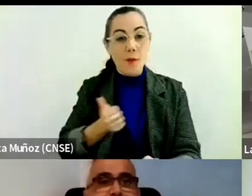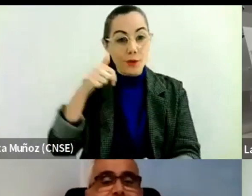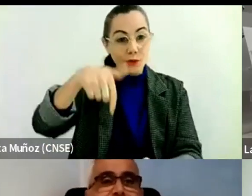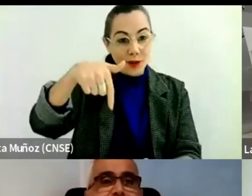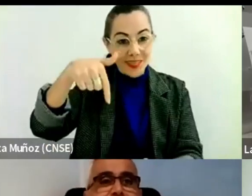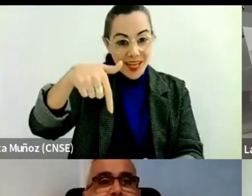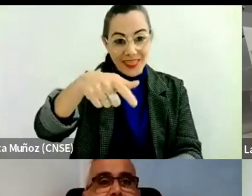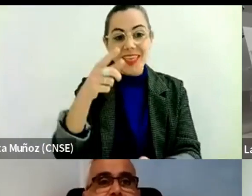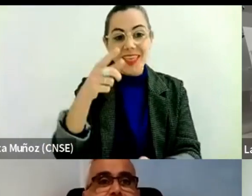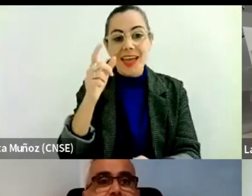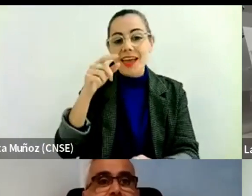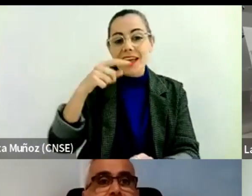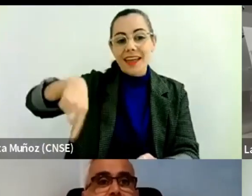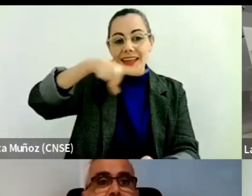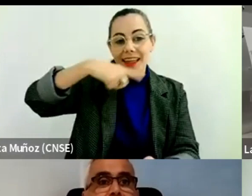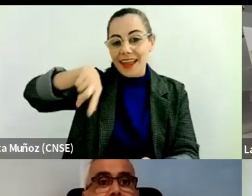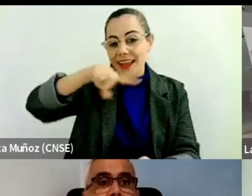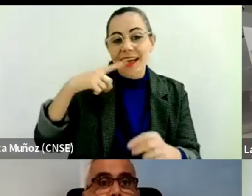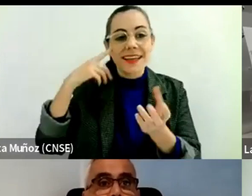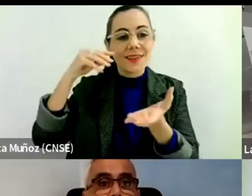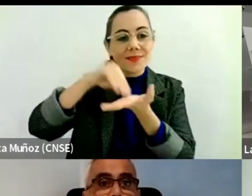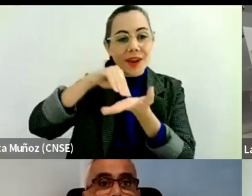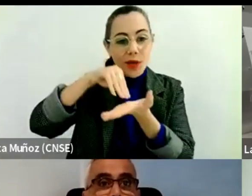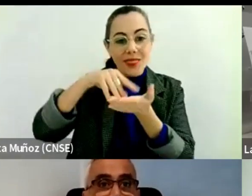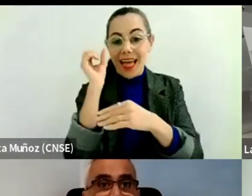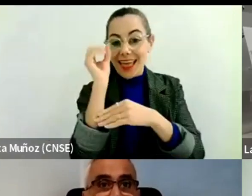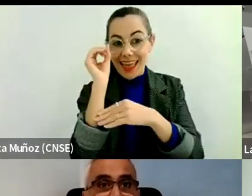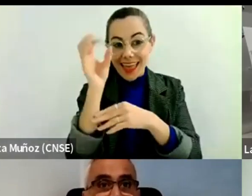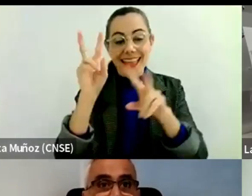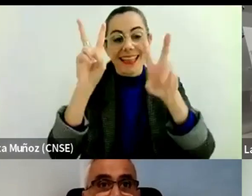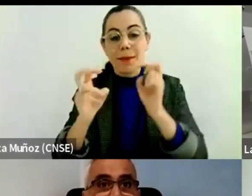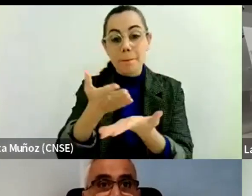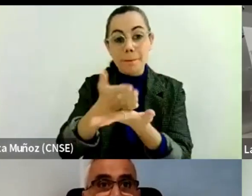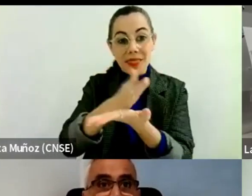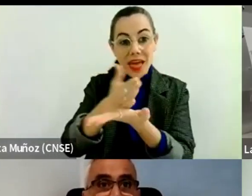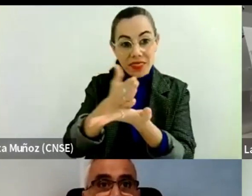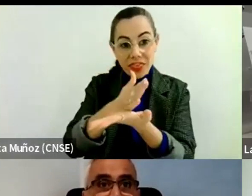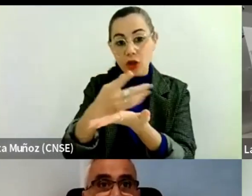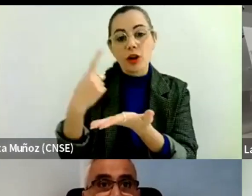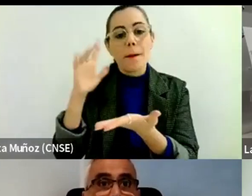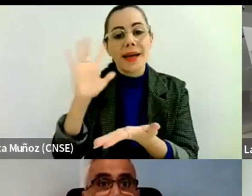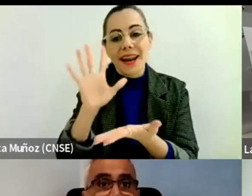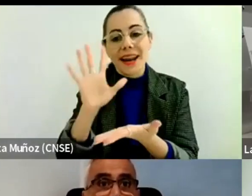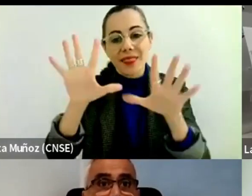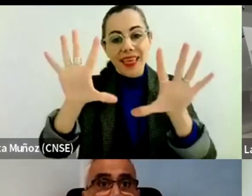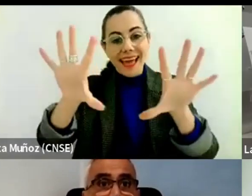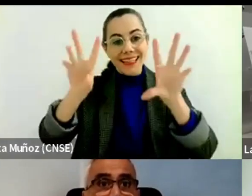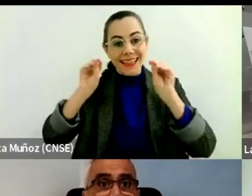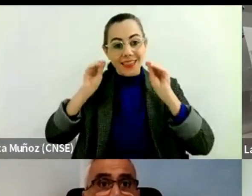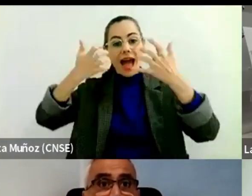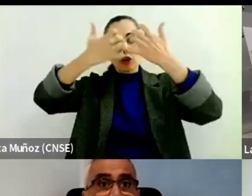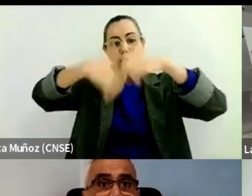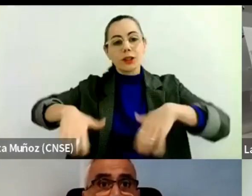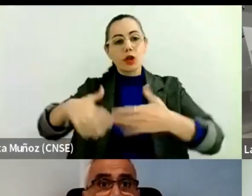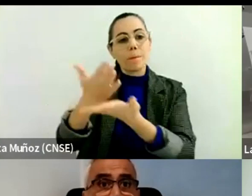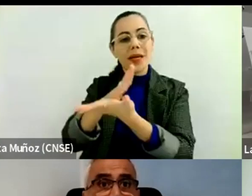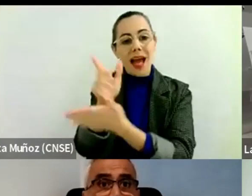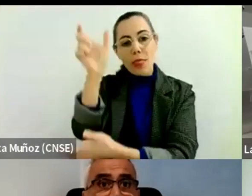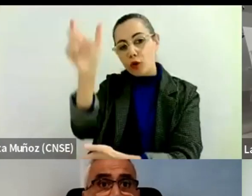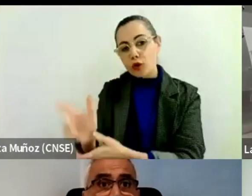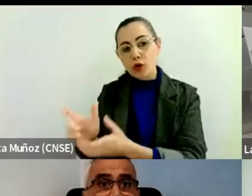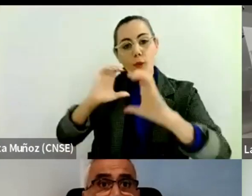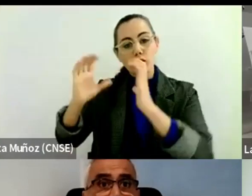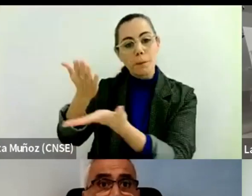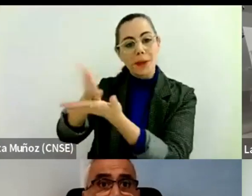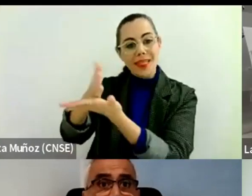te veo, sí. Vale, perfecto. Eh, Efectivamente, hablamos de mediación y parece que se